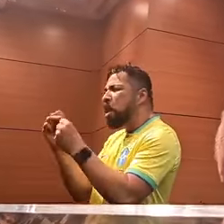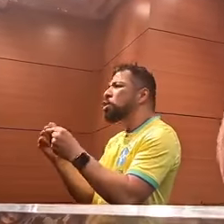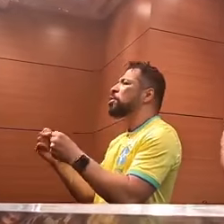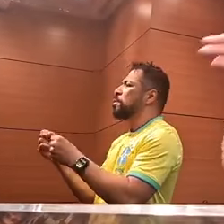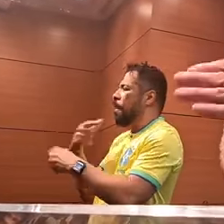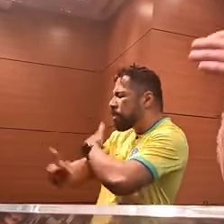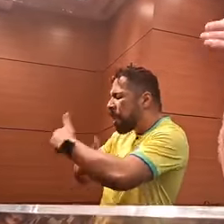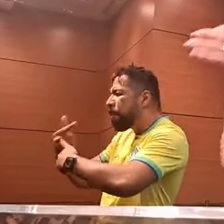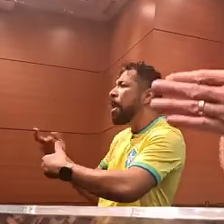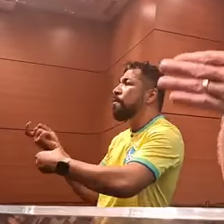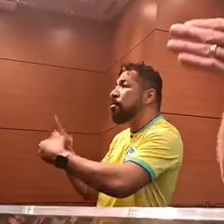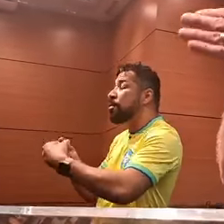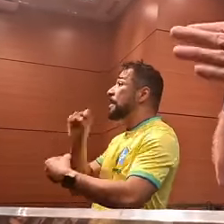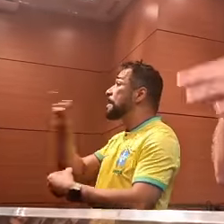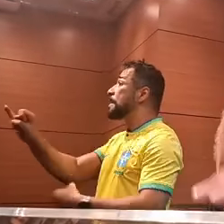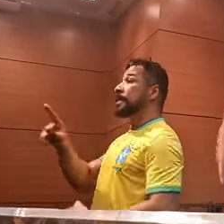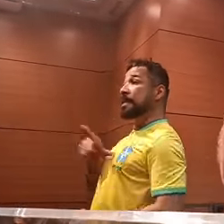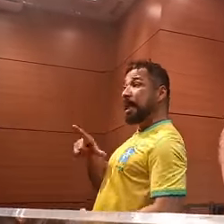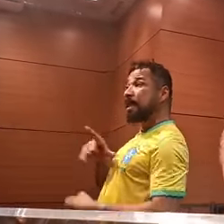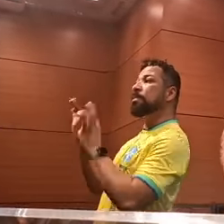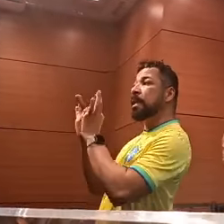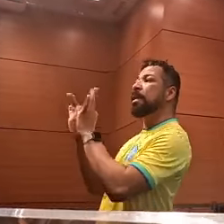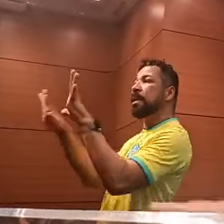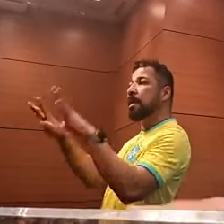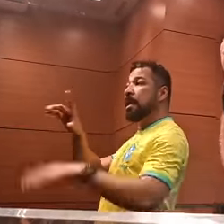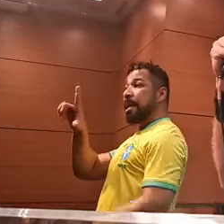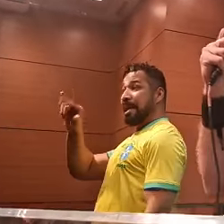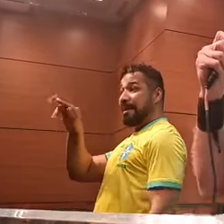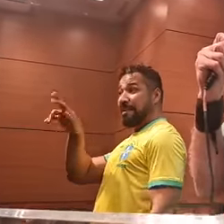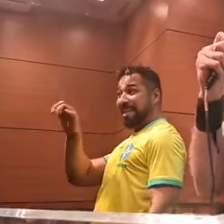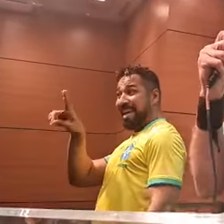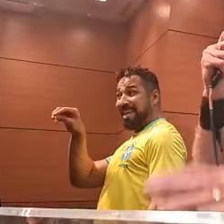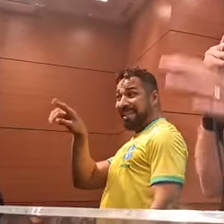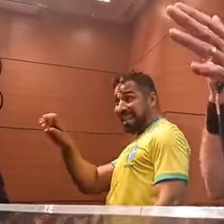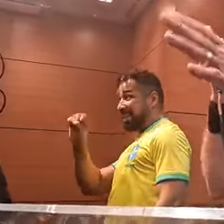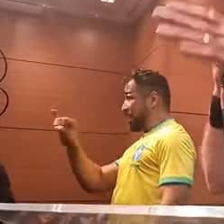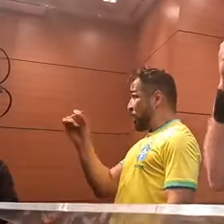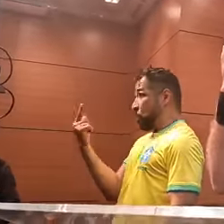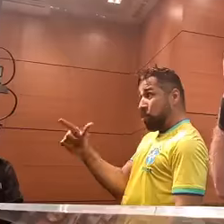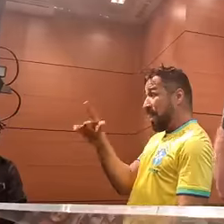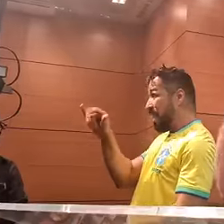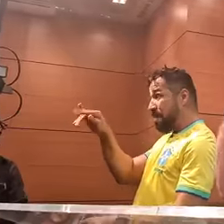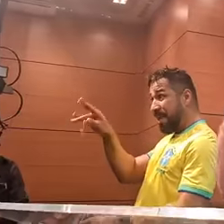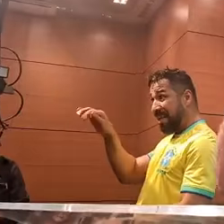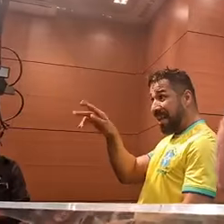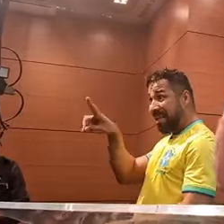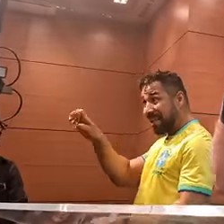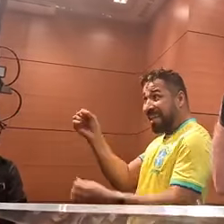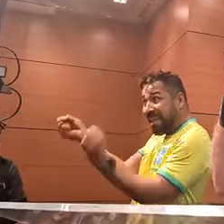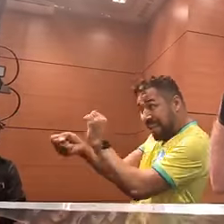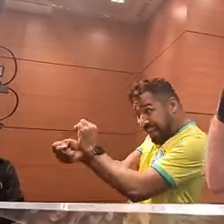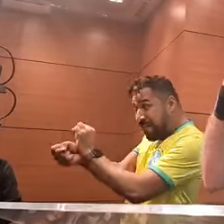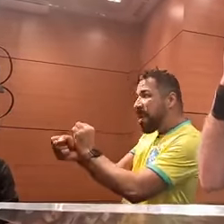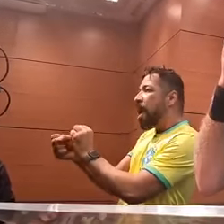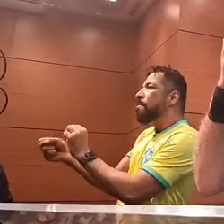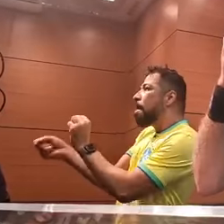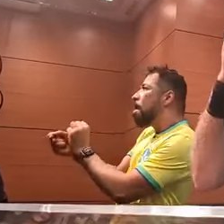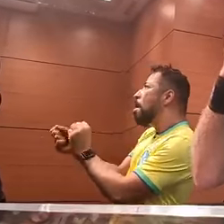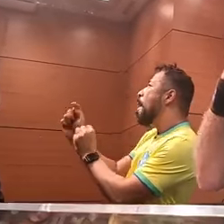recuperá-los se tiverem liberdade. Se não tiverem, serão escravos das